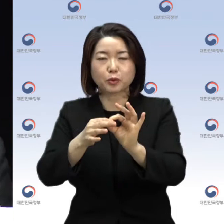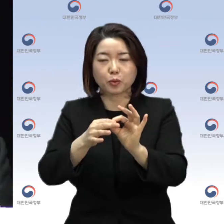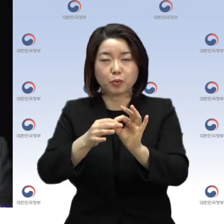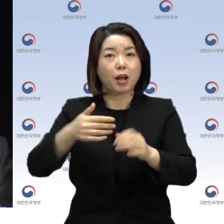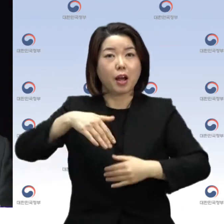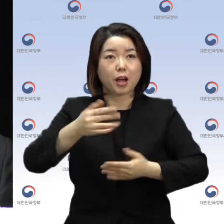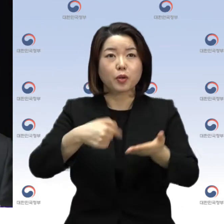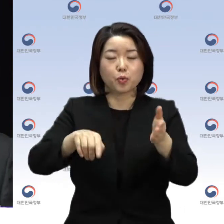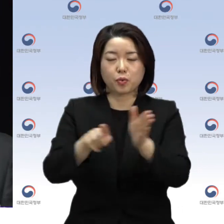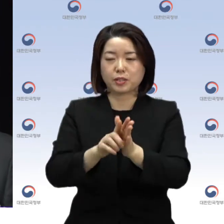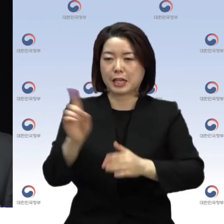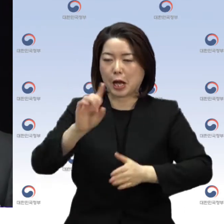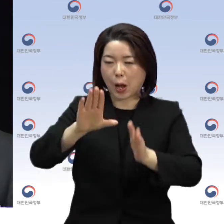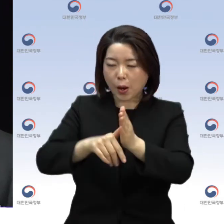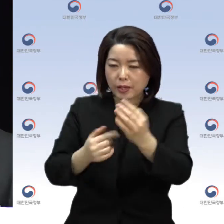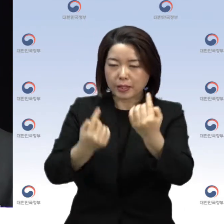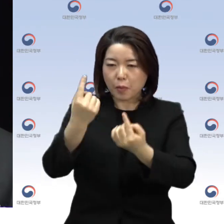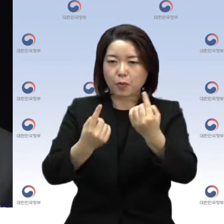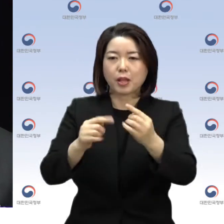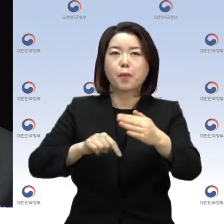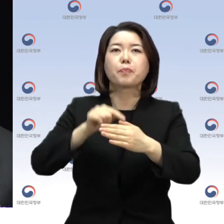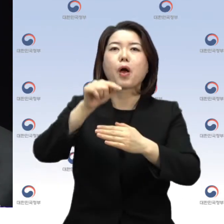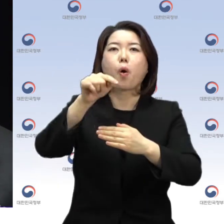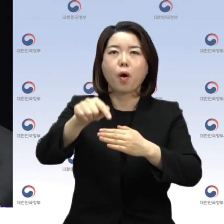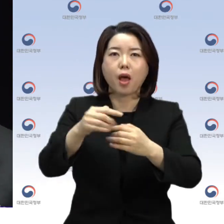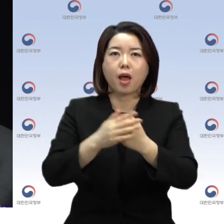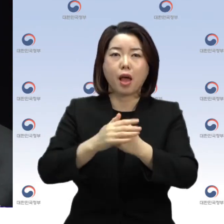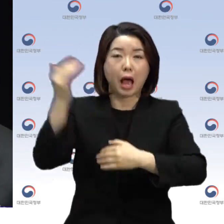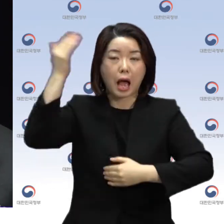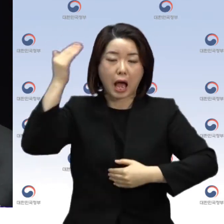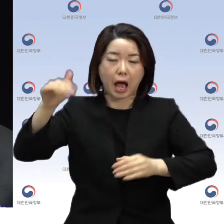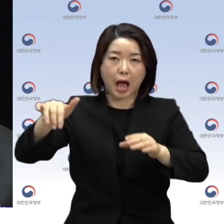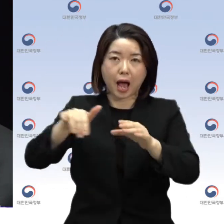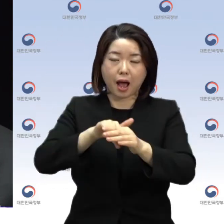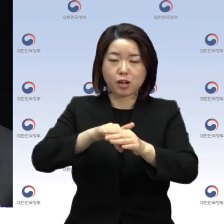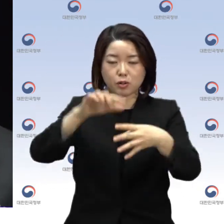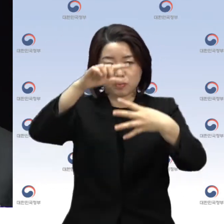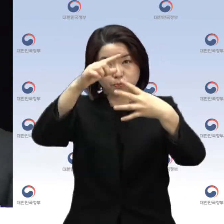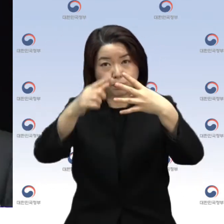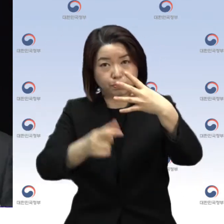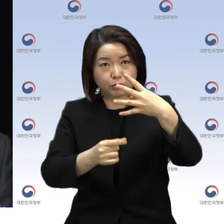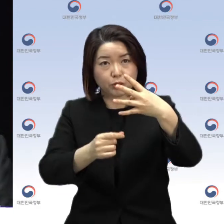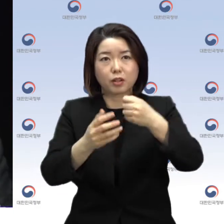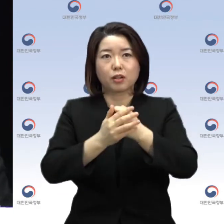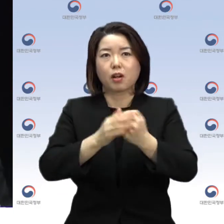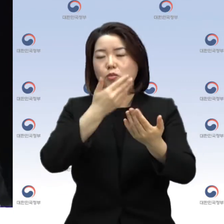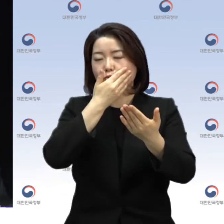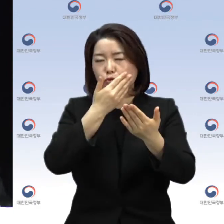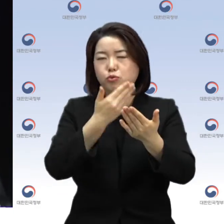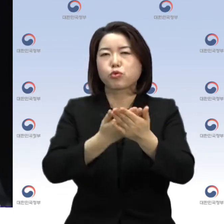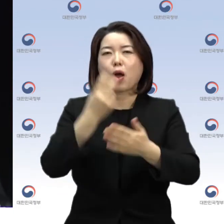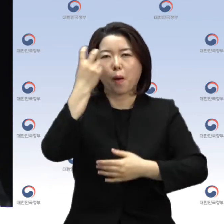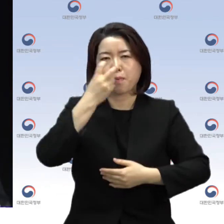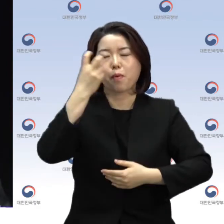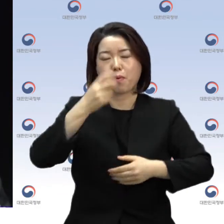어느 때보다도 해외에서 한류 콘텐츠의 저작권 보호가 중요한 시점입니다.